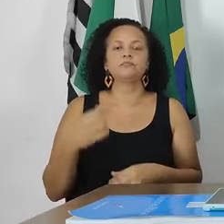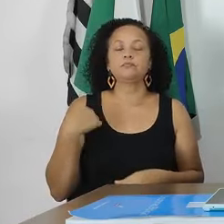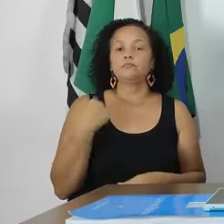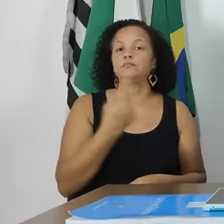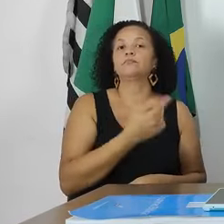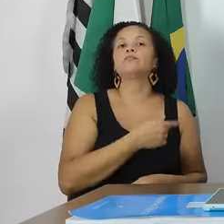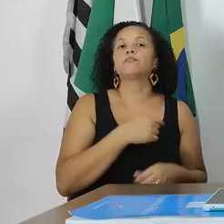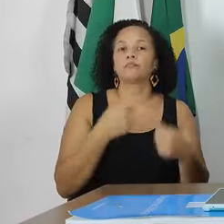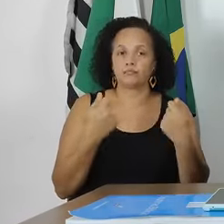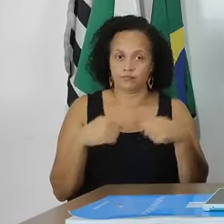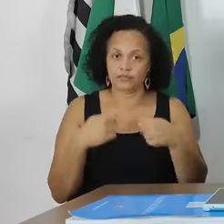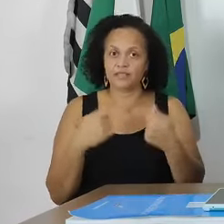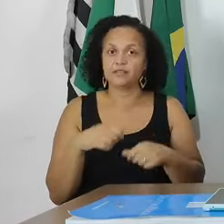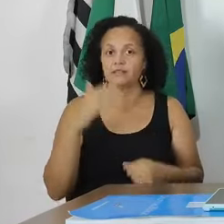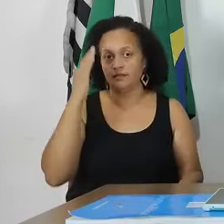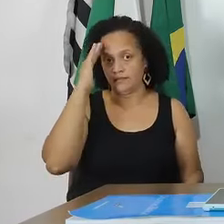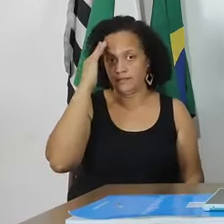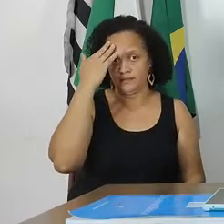entende? Que Moabe estava